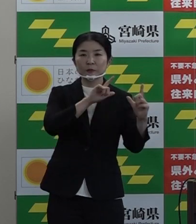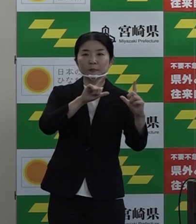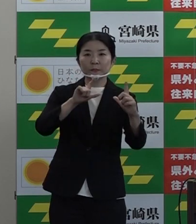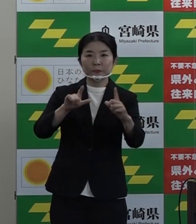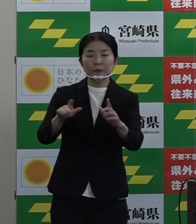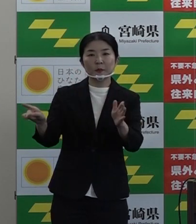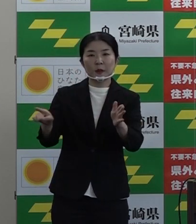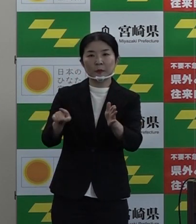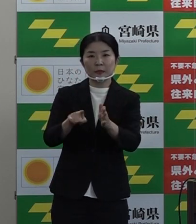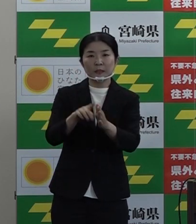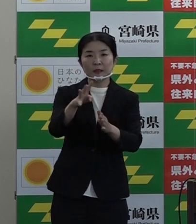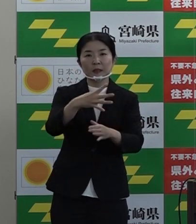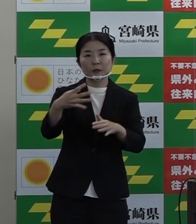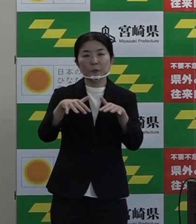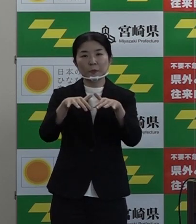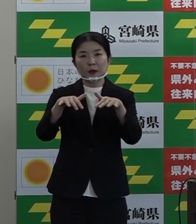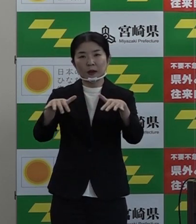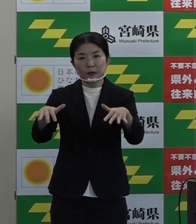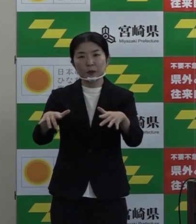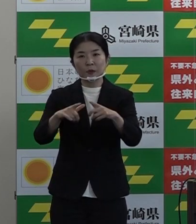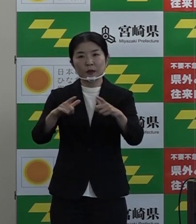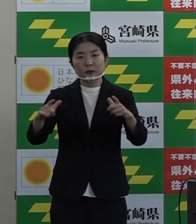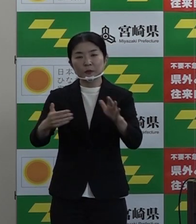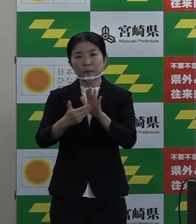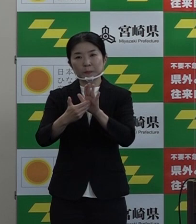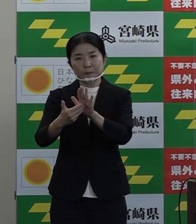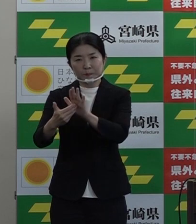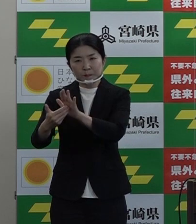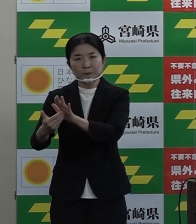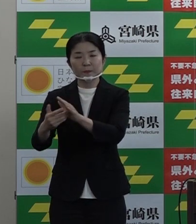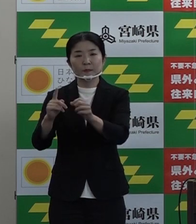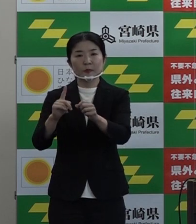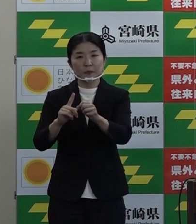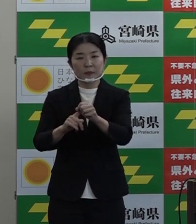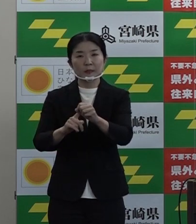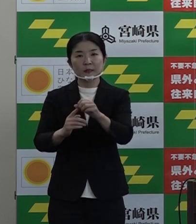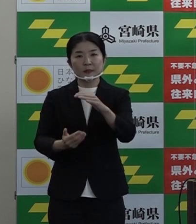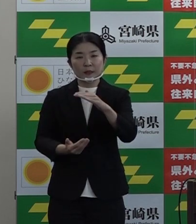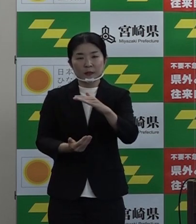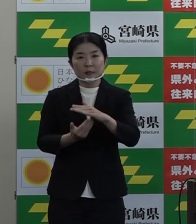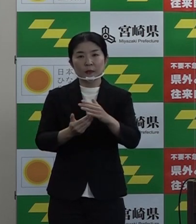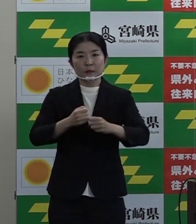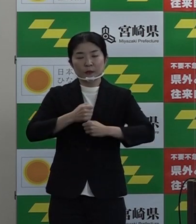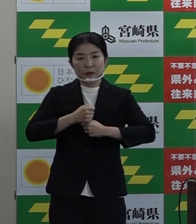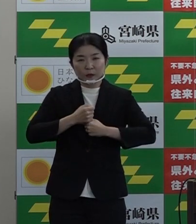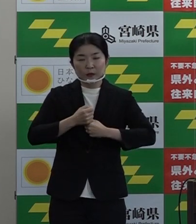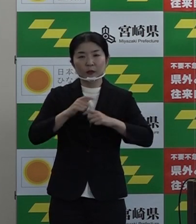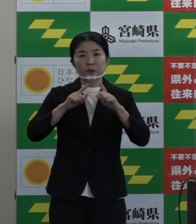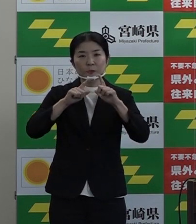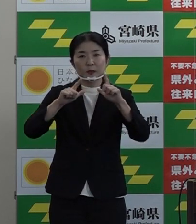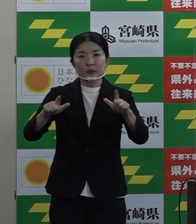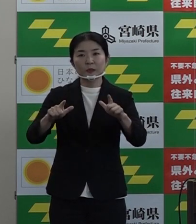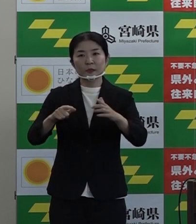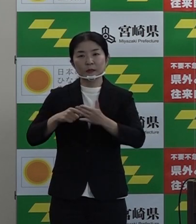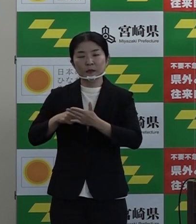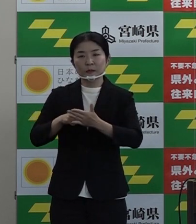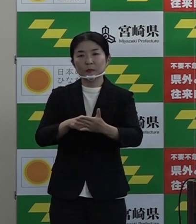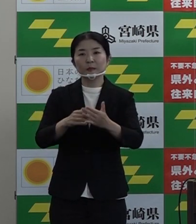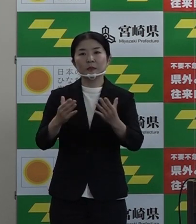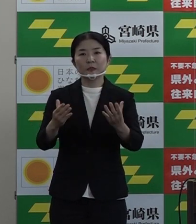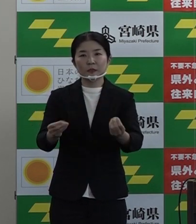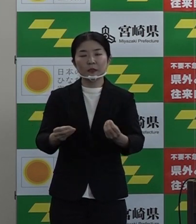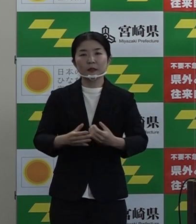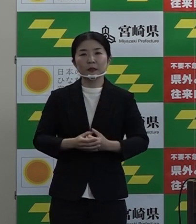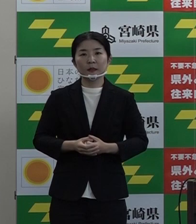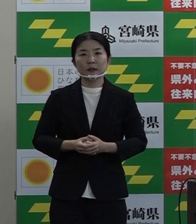も第4波の拡大を防ぐということで最大限の警戒呼びかけを努めてきたところであります